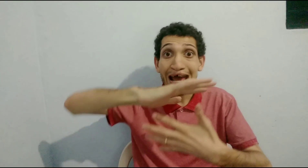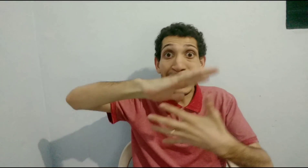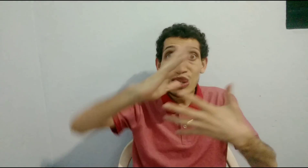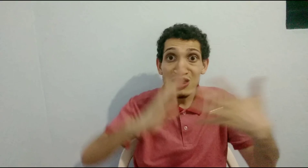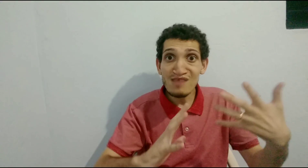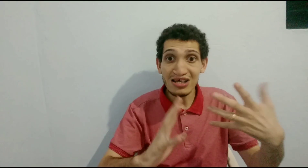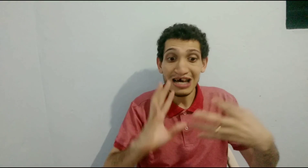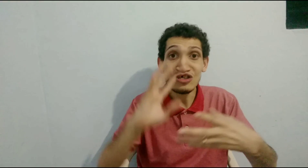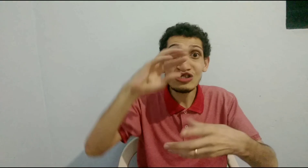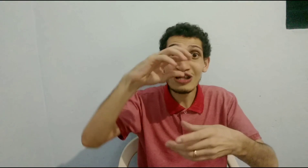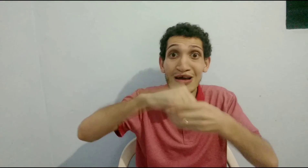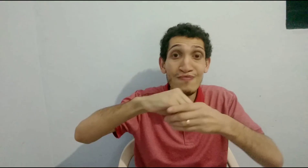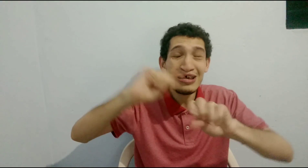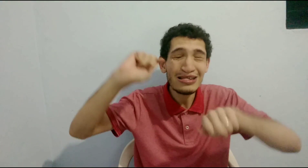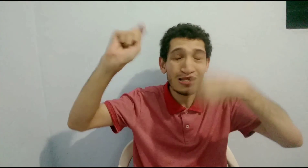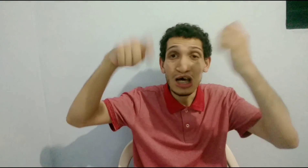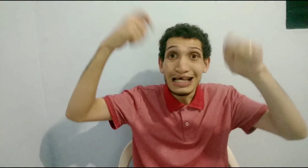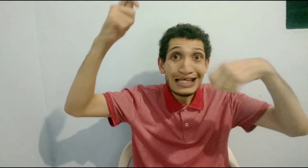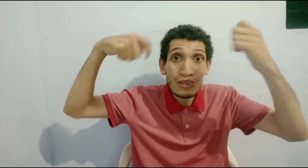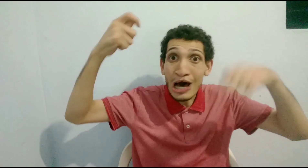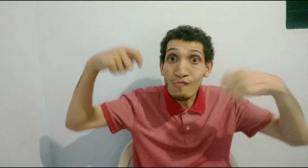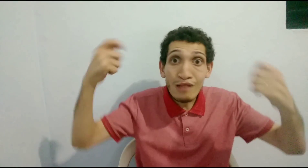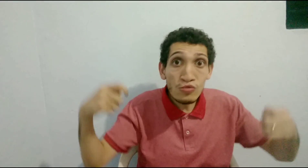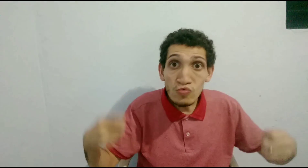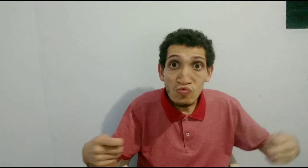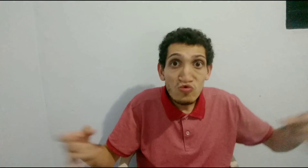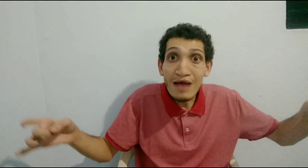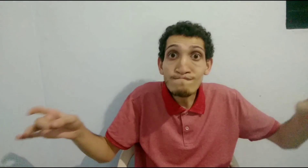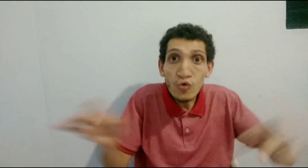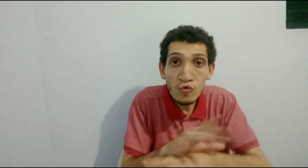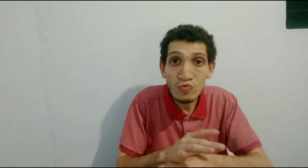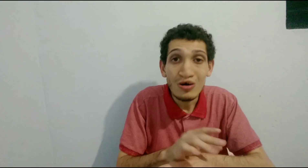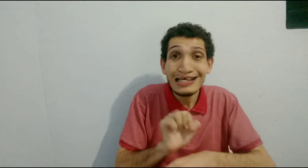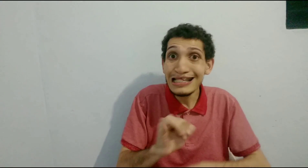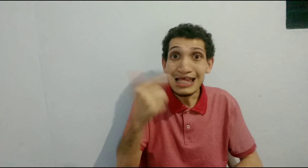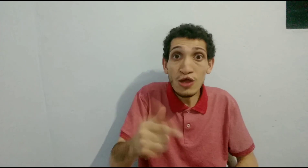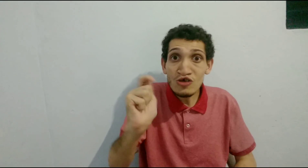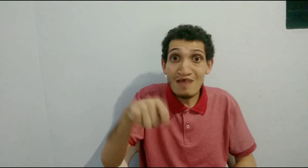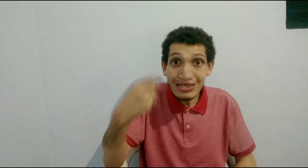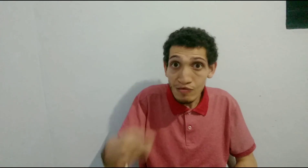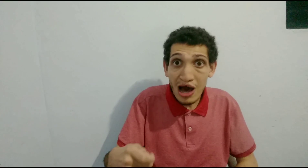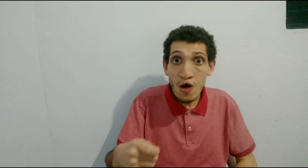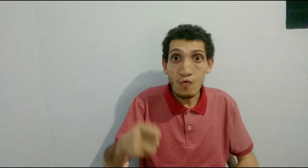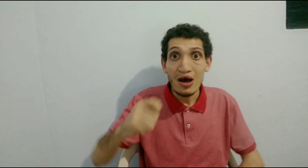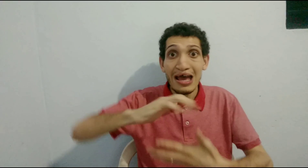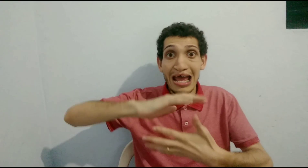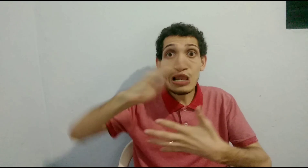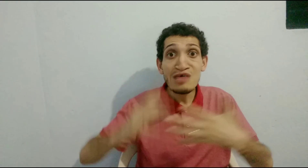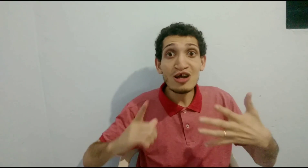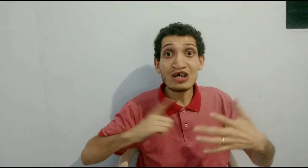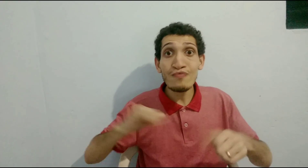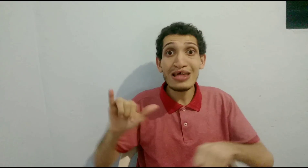Em livros, a gente já vai ter esse sinal para uso. Já é pronto. No sinal internacional, um livros já tem